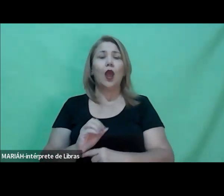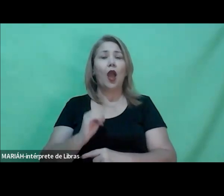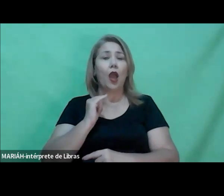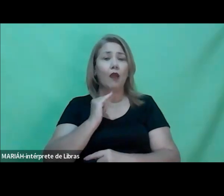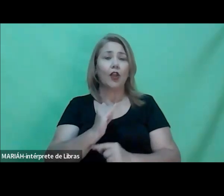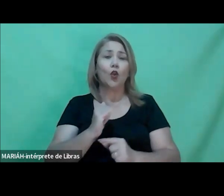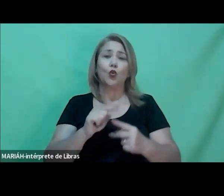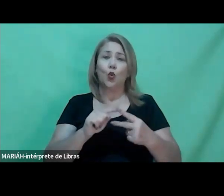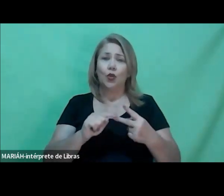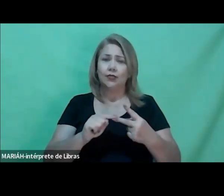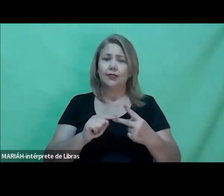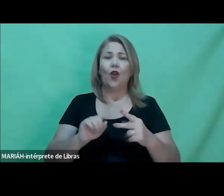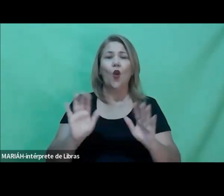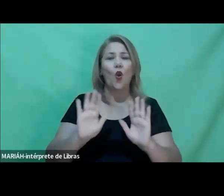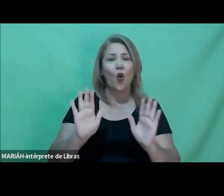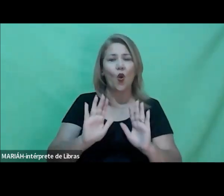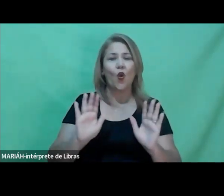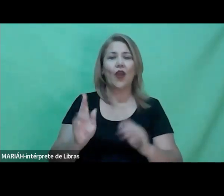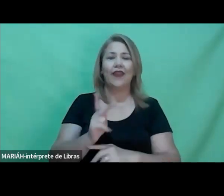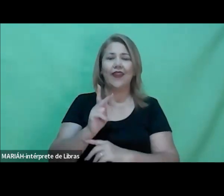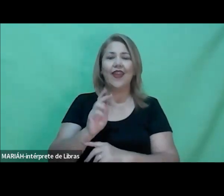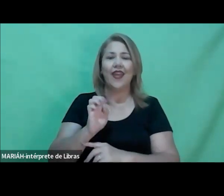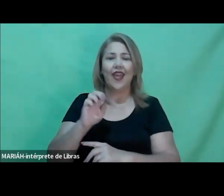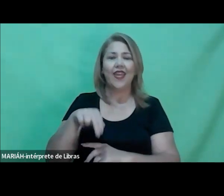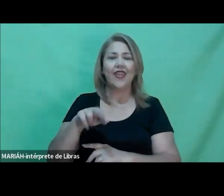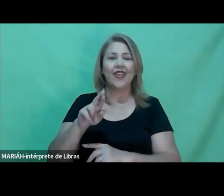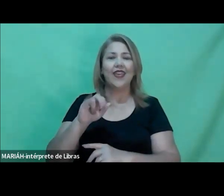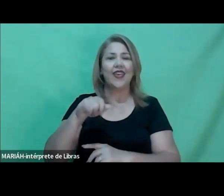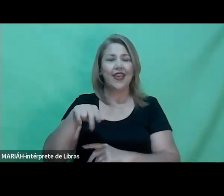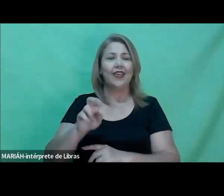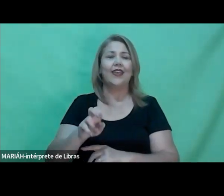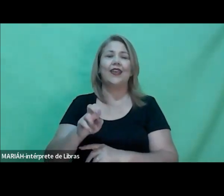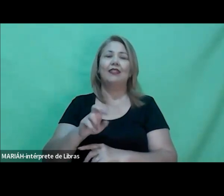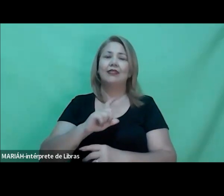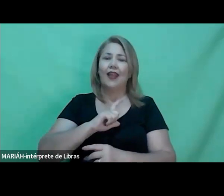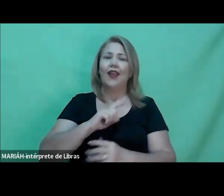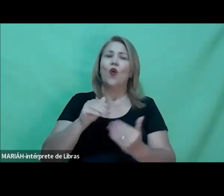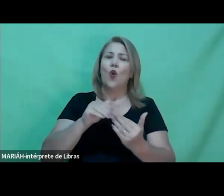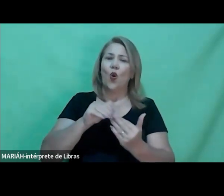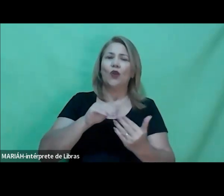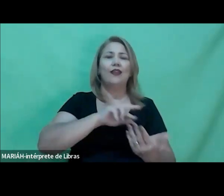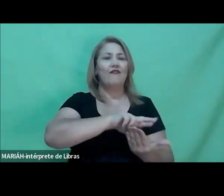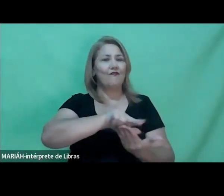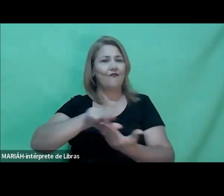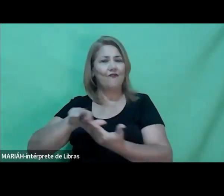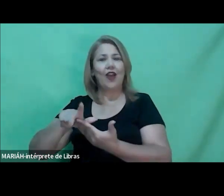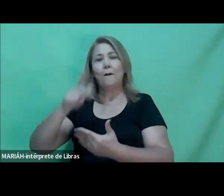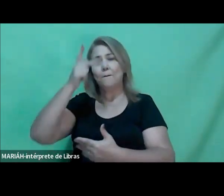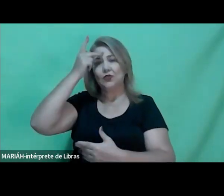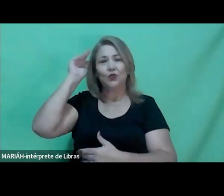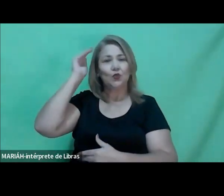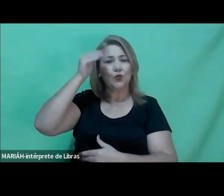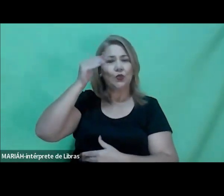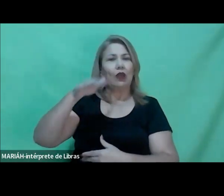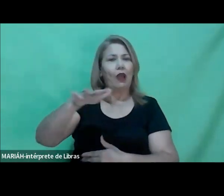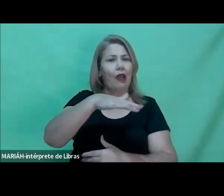y necesita y dice Darío Rendón Hol Enrique concuerdo en la variedad de